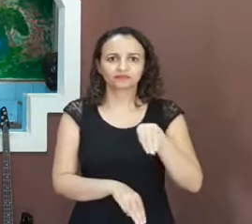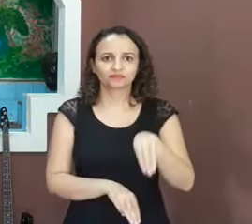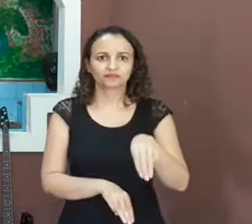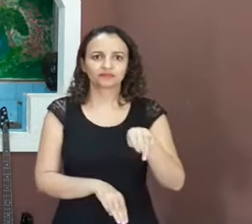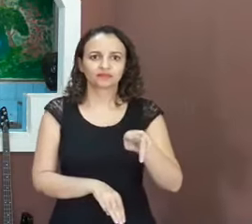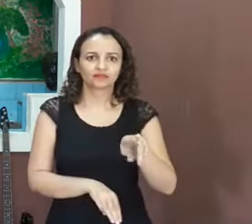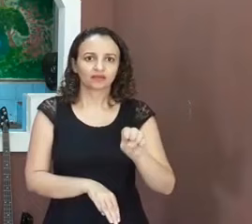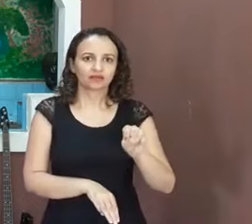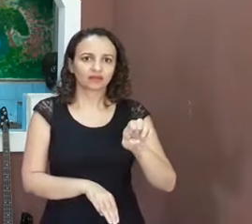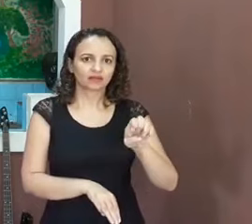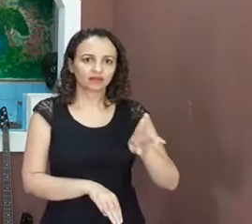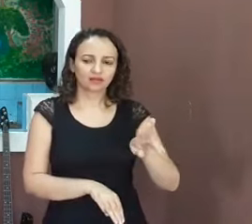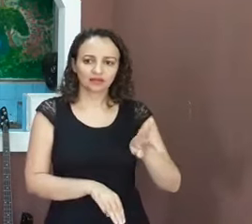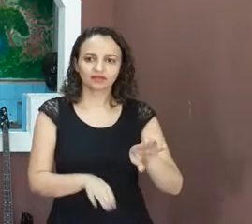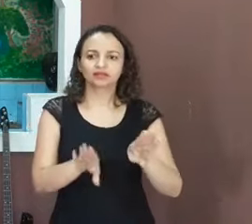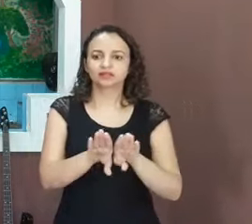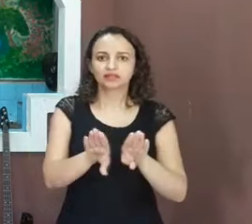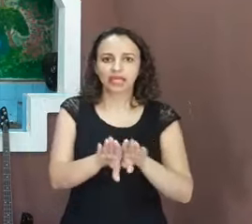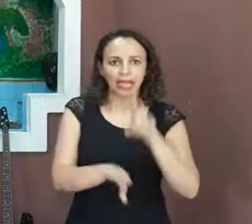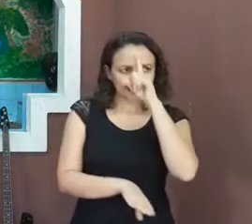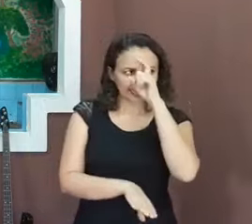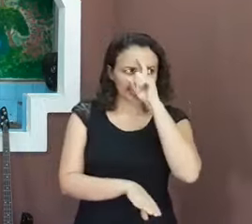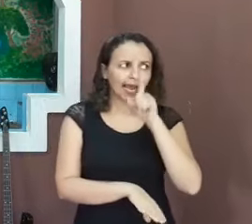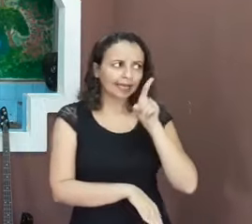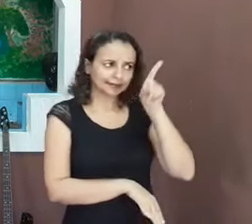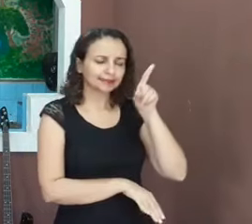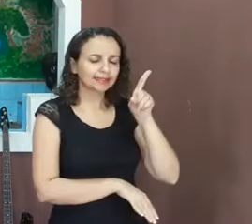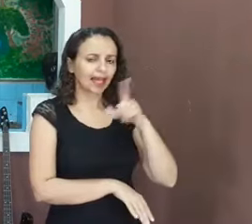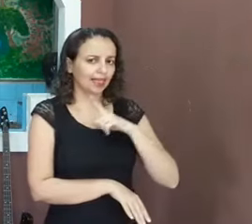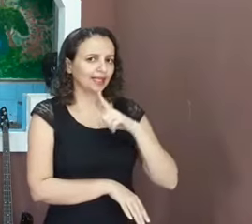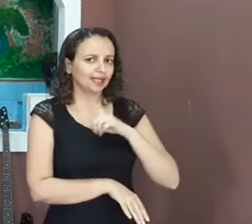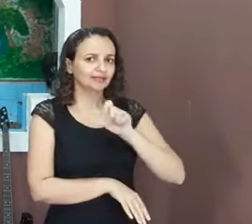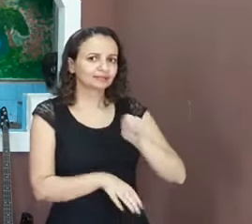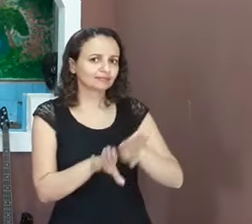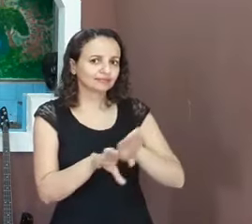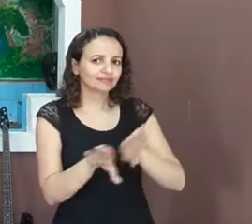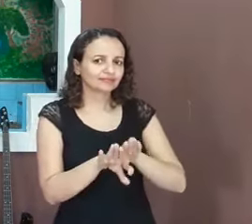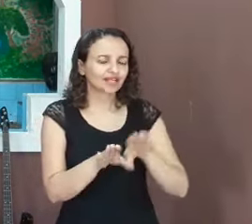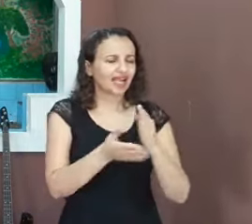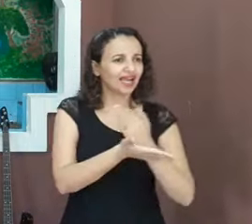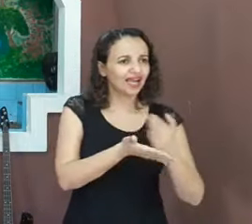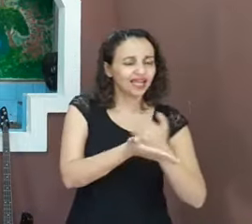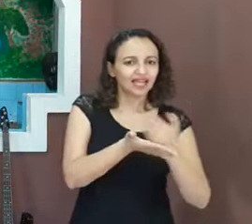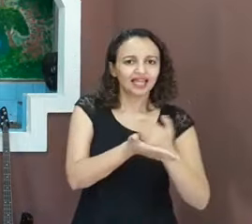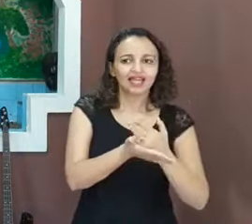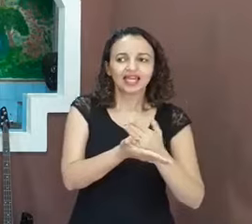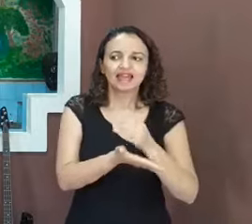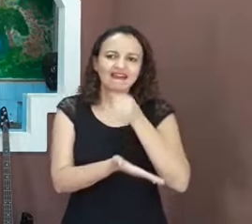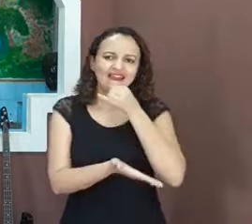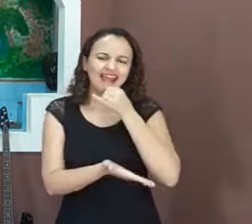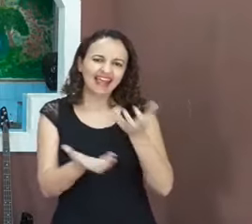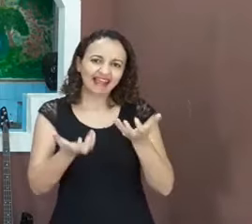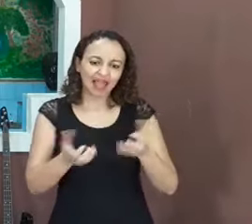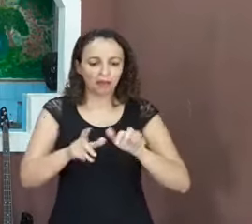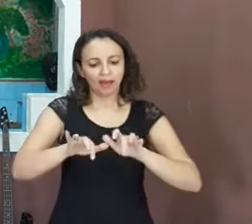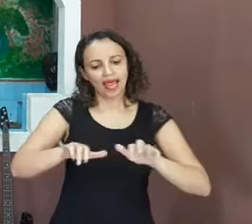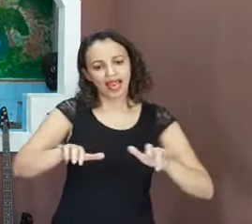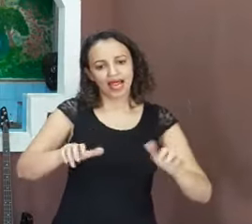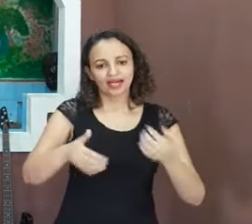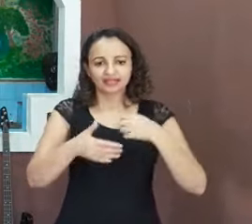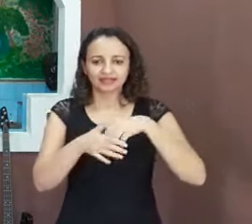irmão, na Santa Casa tem cura, né? Então, há alguns que querem guardar